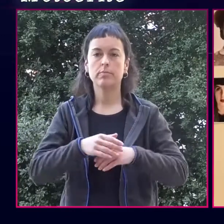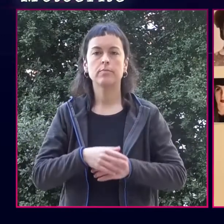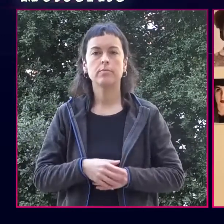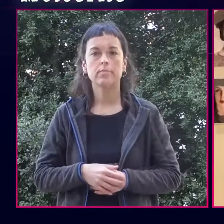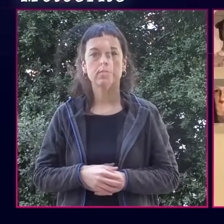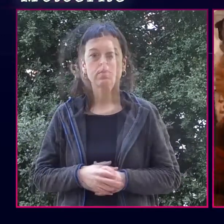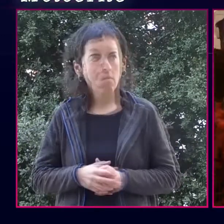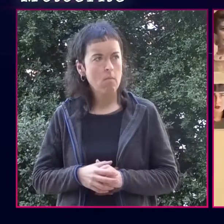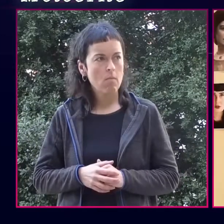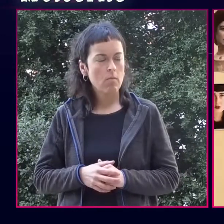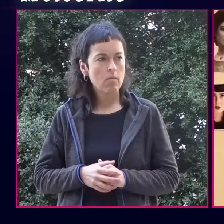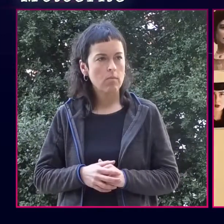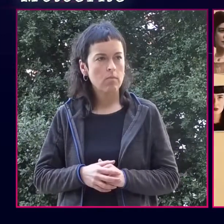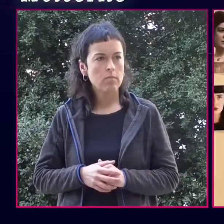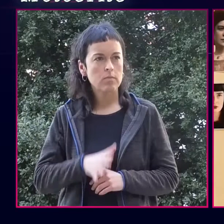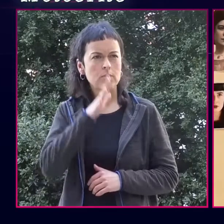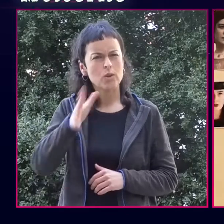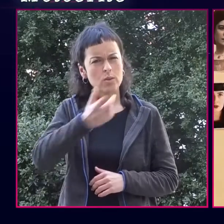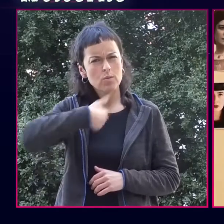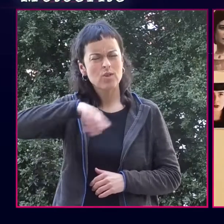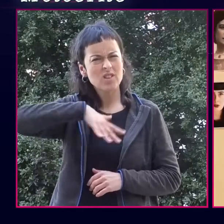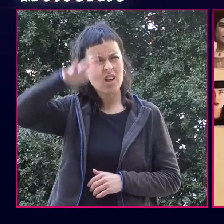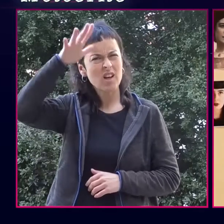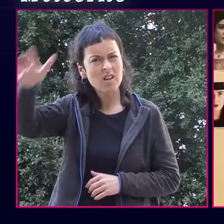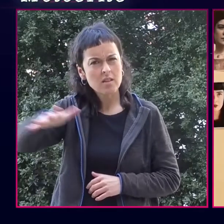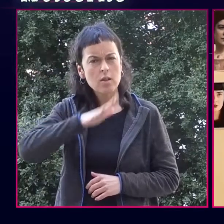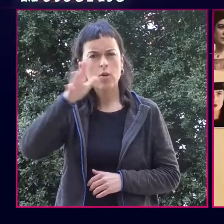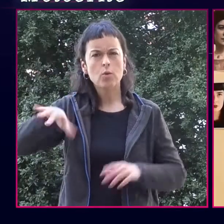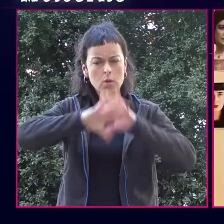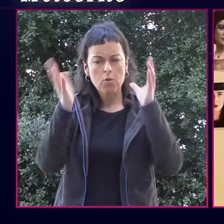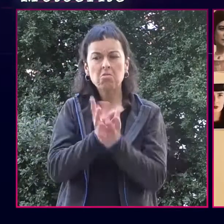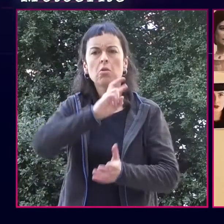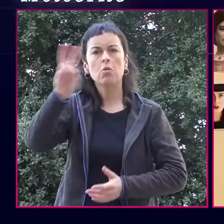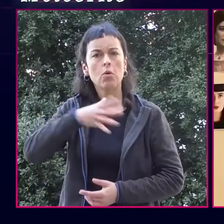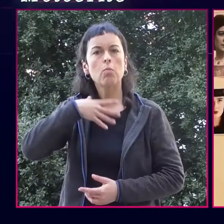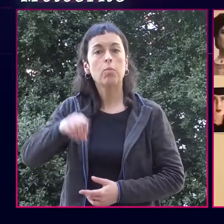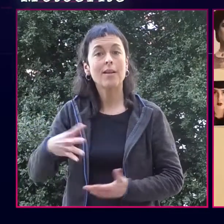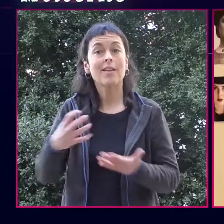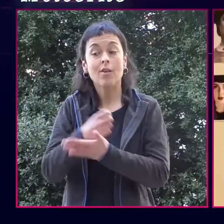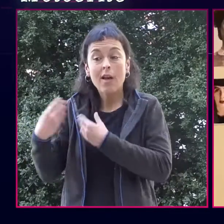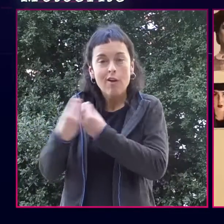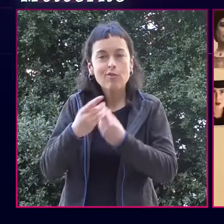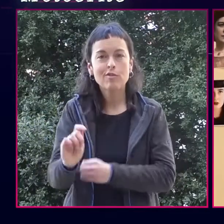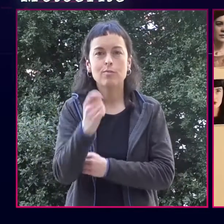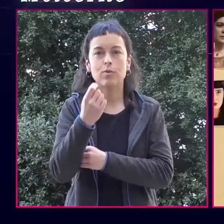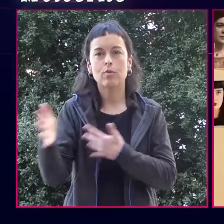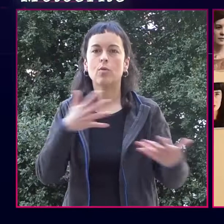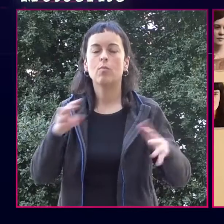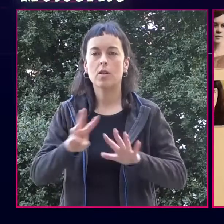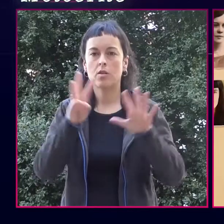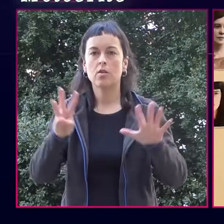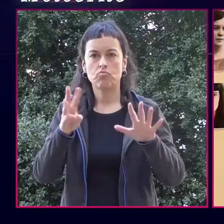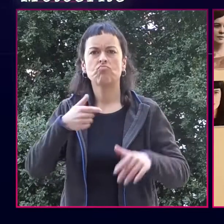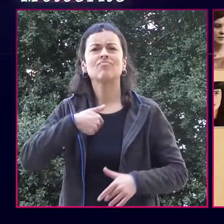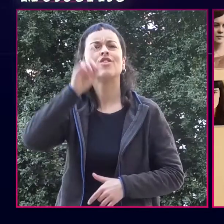utziz. Estamos hartas. Porque otro mundo es posible y lo vamos a conseguir todas juntas este 8 de marzo,